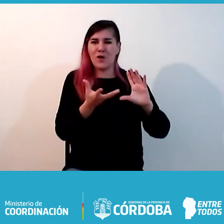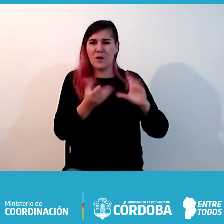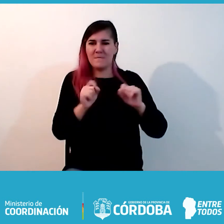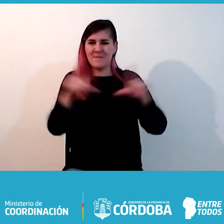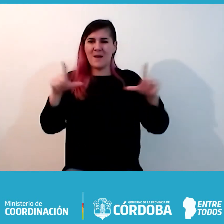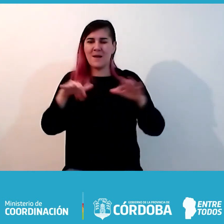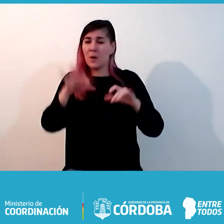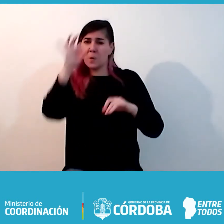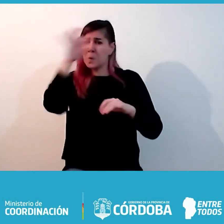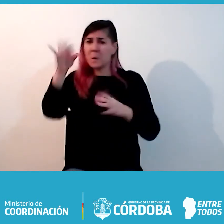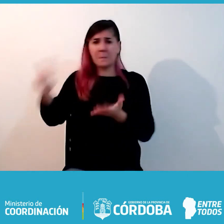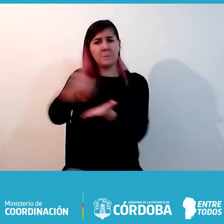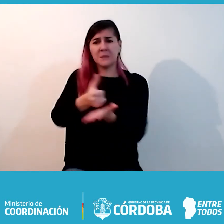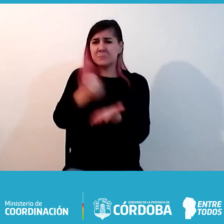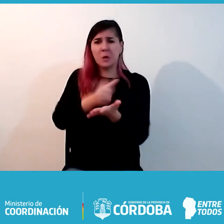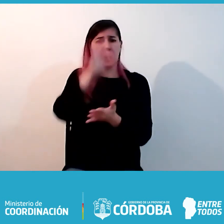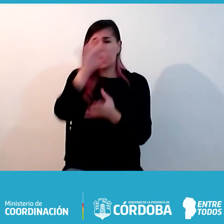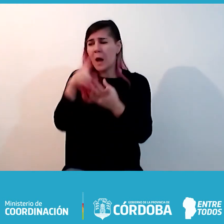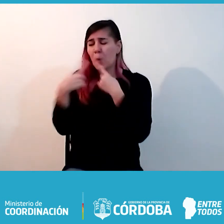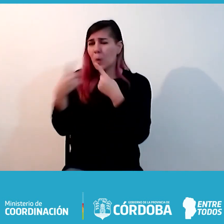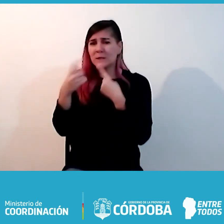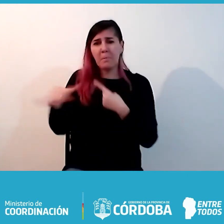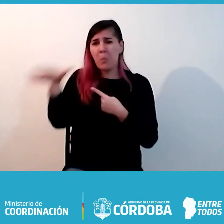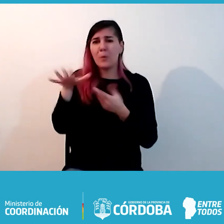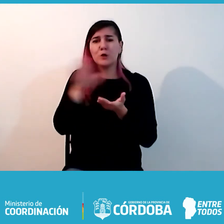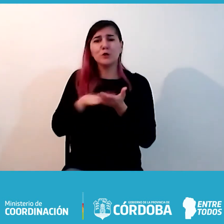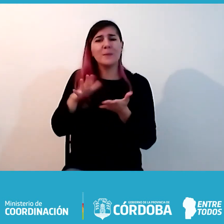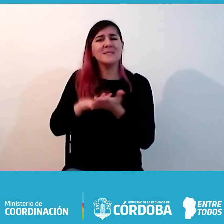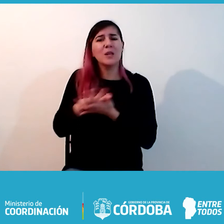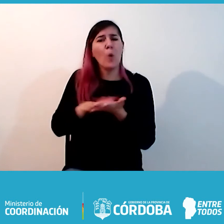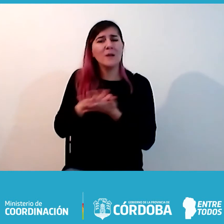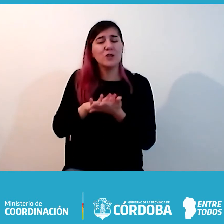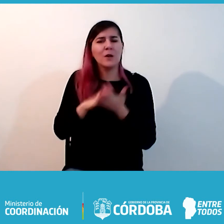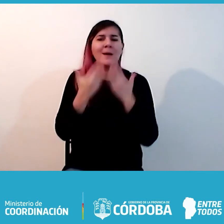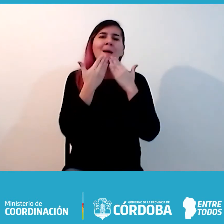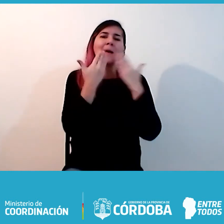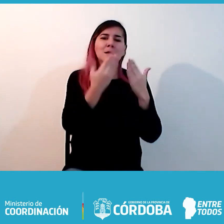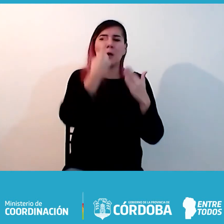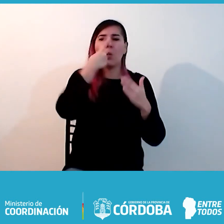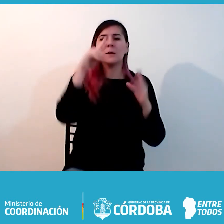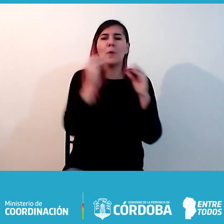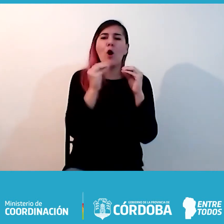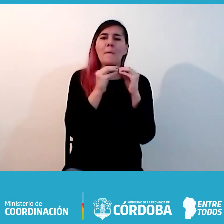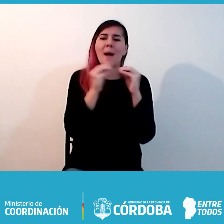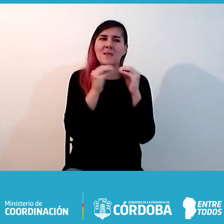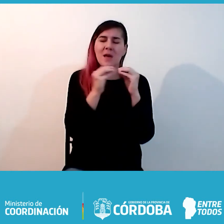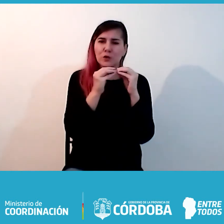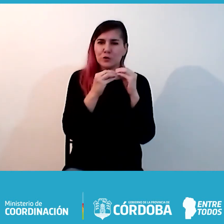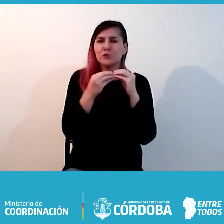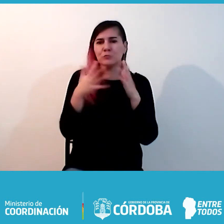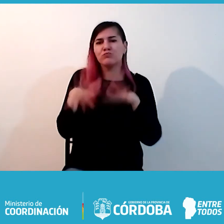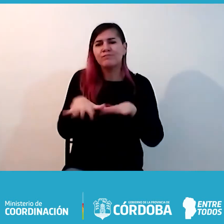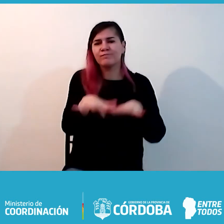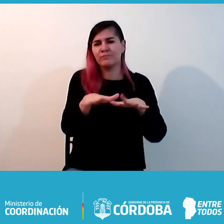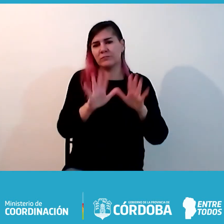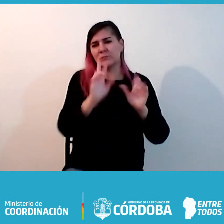hicieron participar, nunca nos hicieron encuestas en nuestro pueblo sobre esta situación. Agradece por último a los compañeros que se movilizan para evitar el atropello